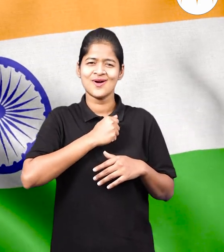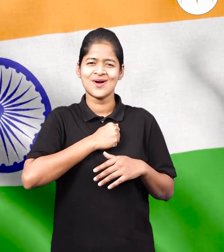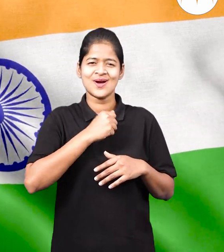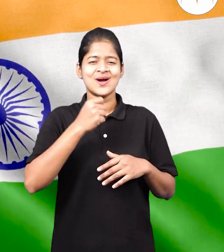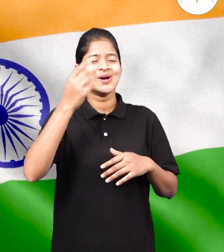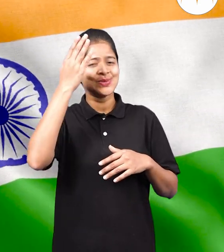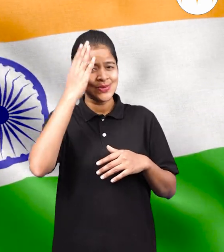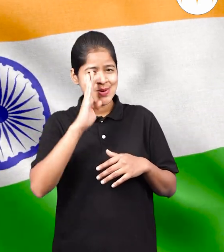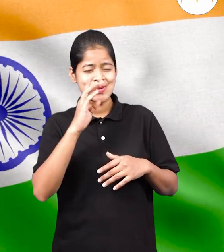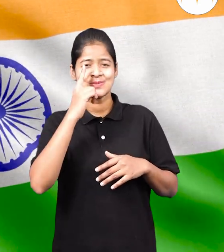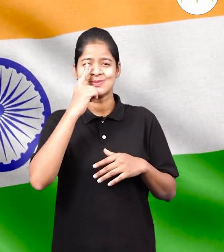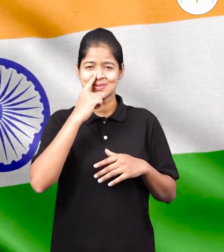मातरम वंदे